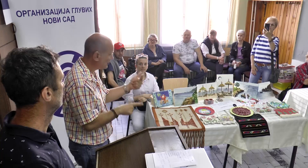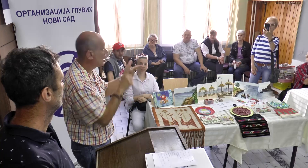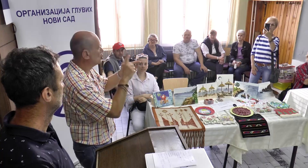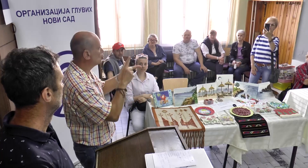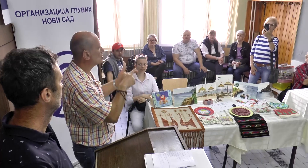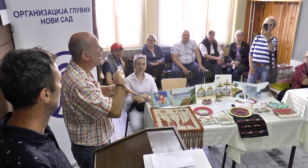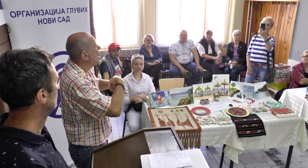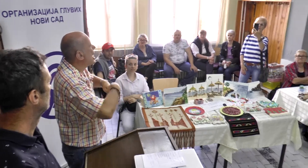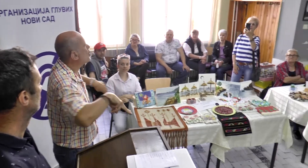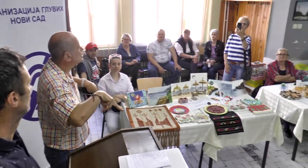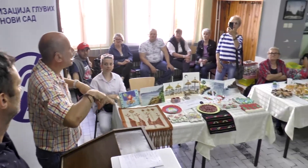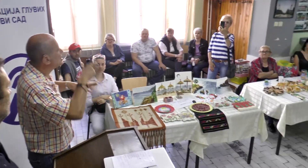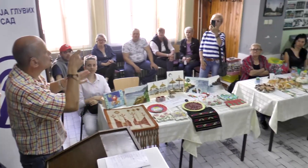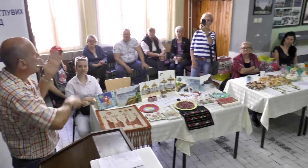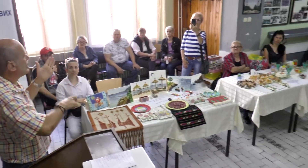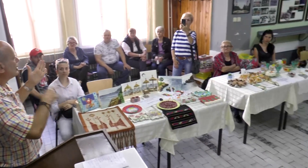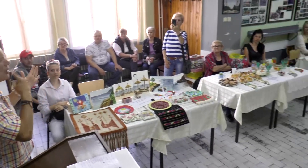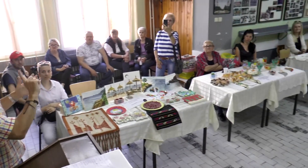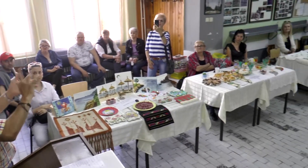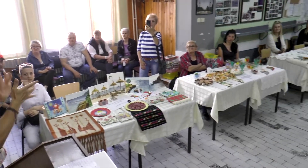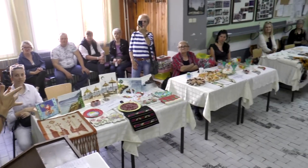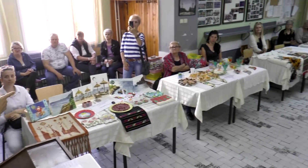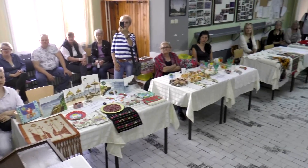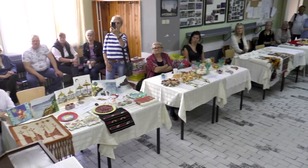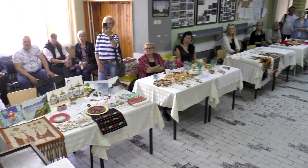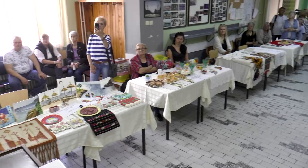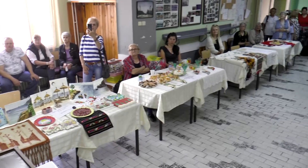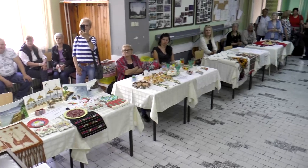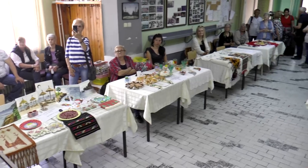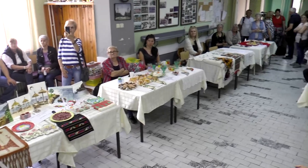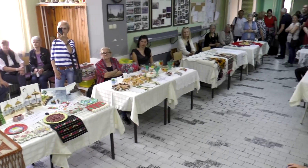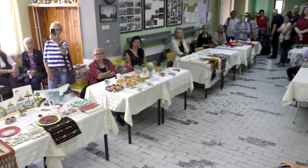a treće Sombor. U kategoriji slatkih đakonija najuspešniji su